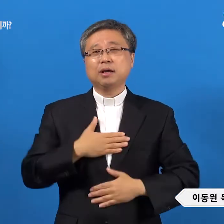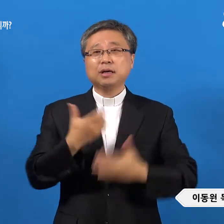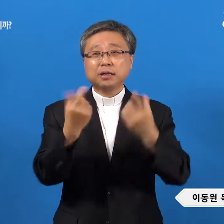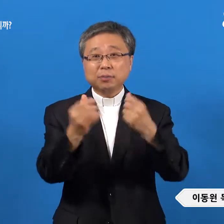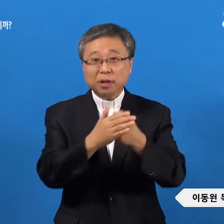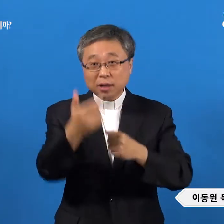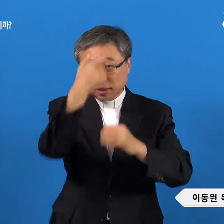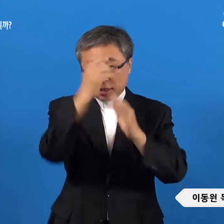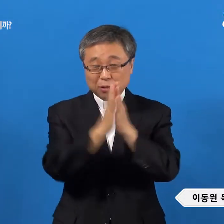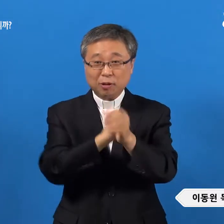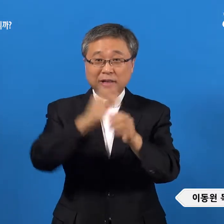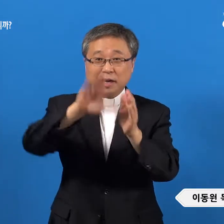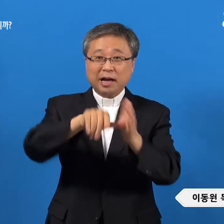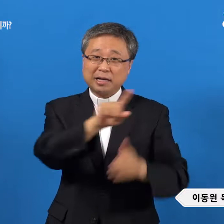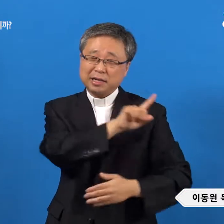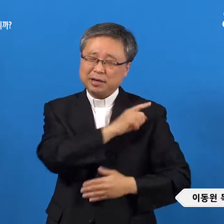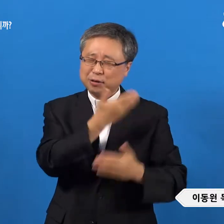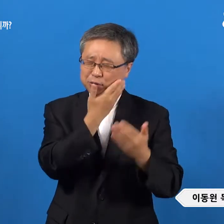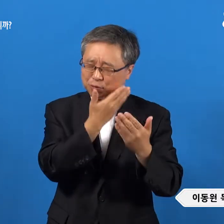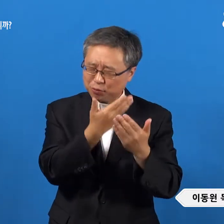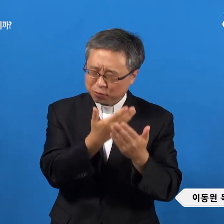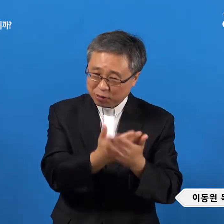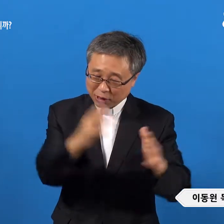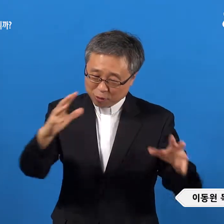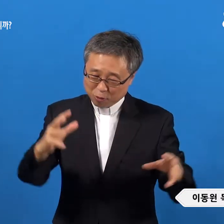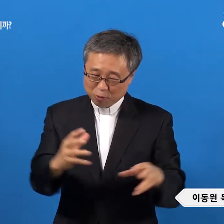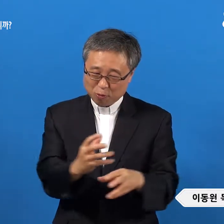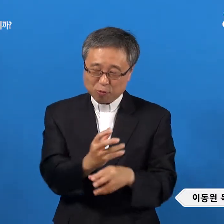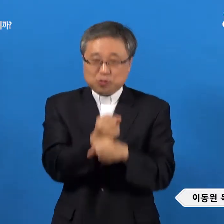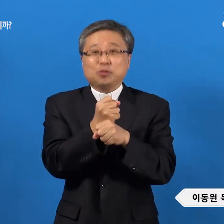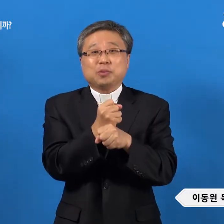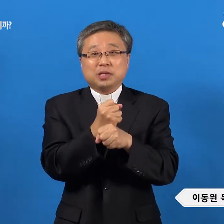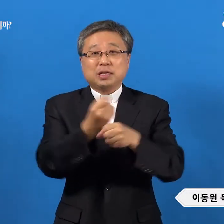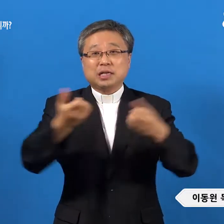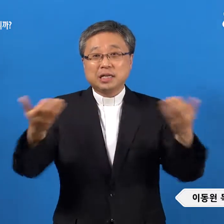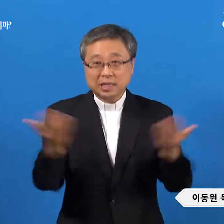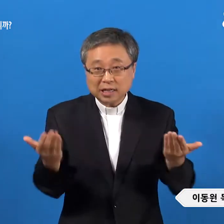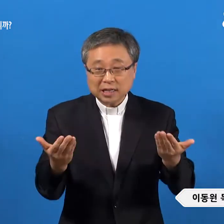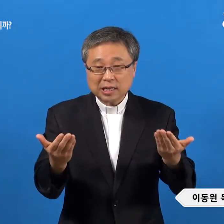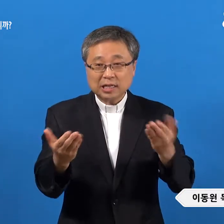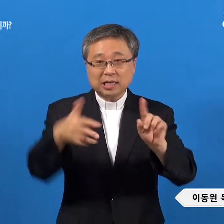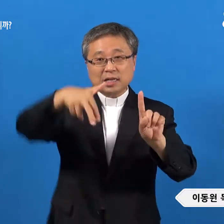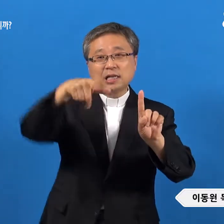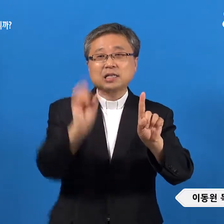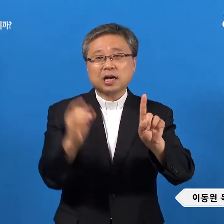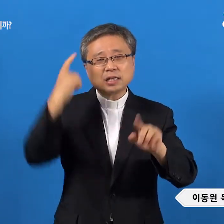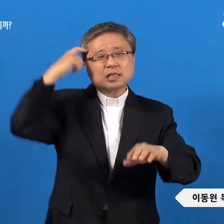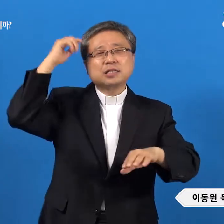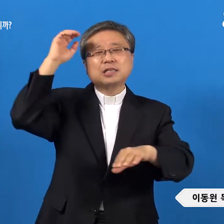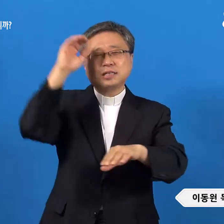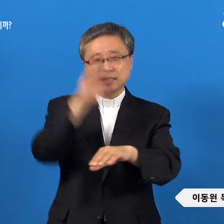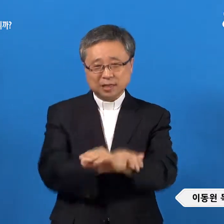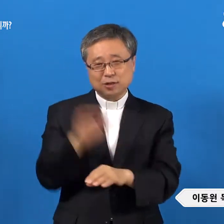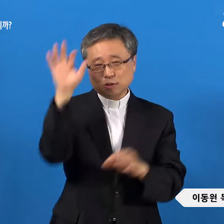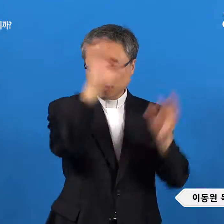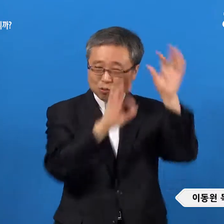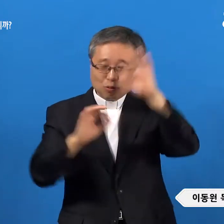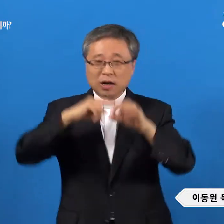그래서 기도할 때 가장 중요한 요점으로 야고보서 1장에 보면 지혜를 구하라 이렇게 권고하고